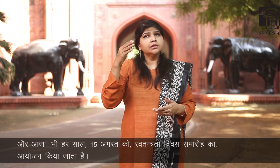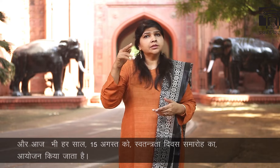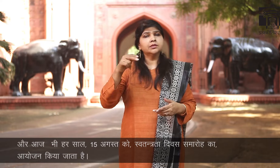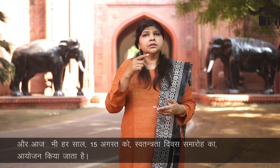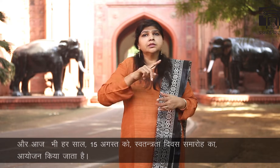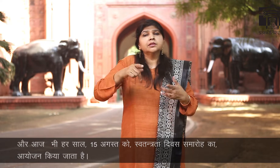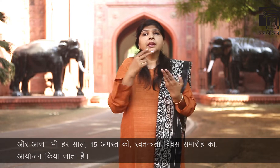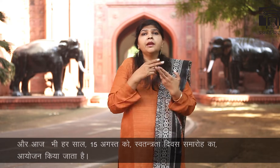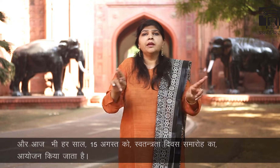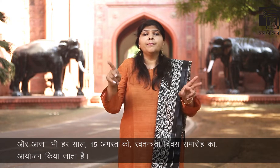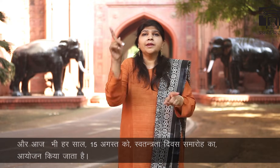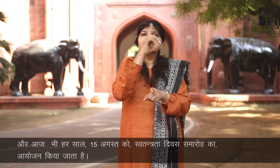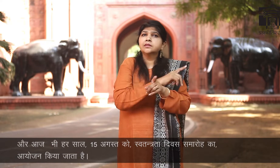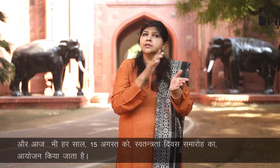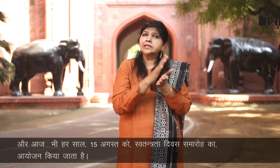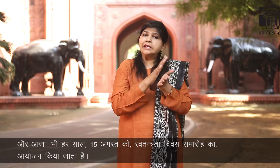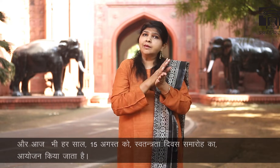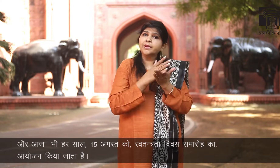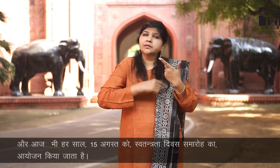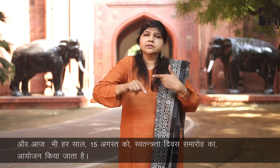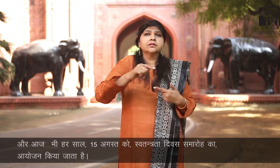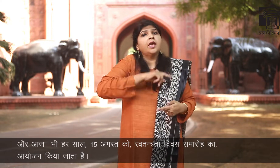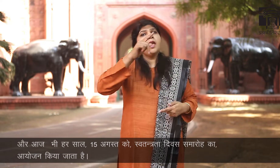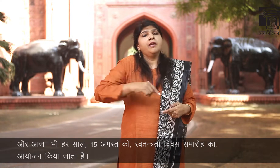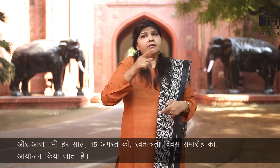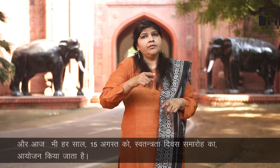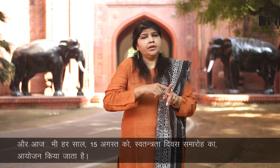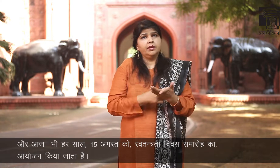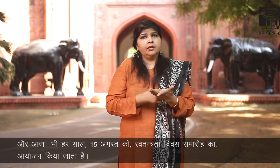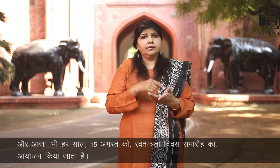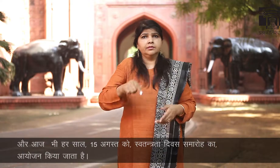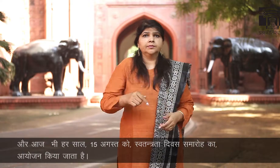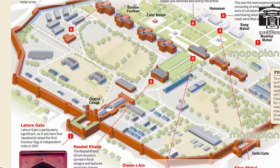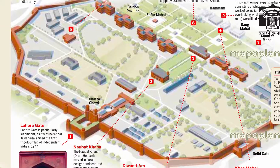स्वतंत्रता दिवस समारोह का आयोजन किया जाता है।